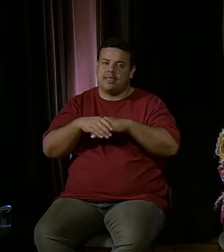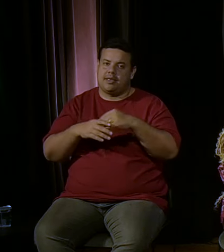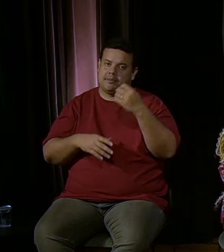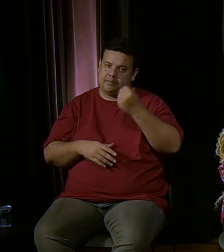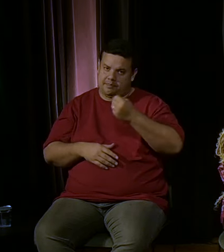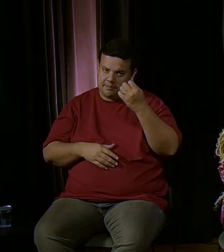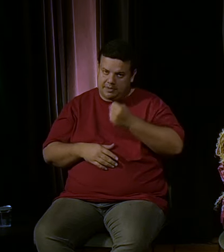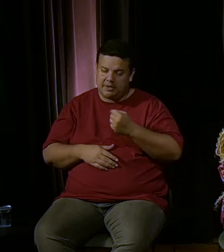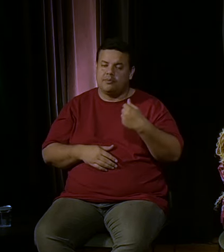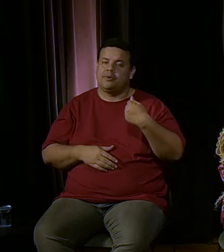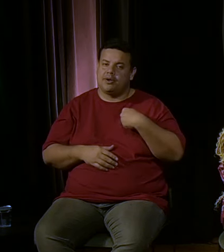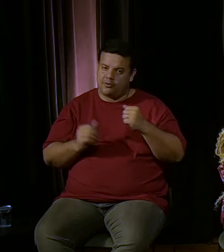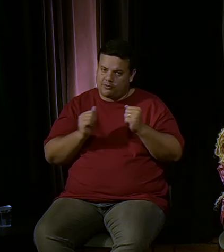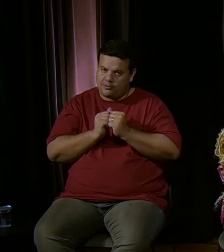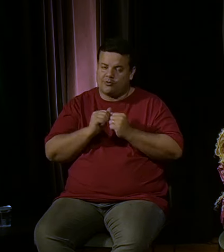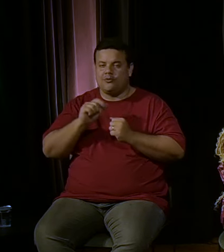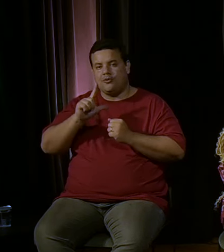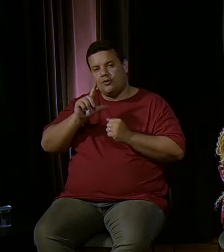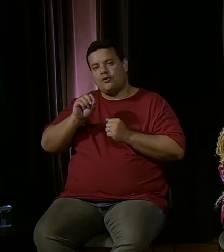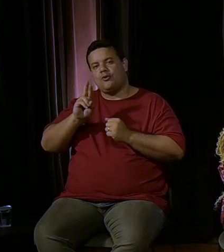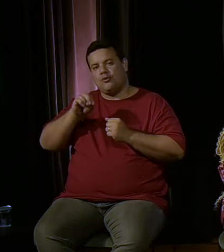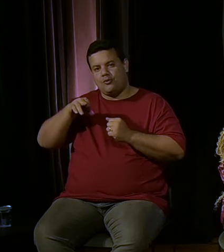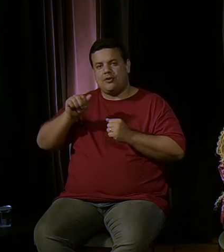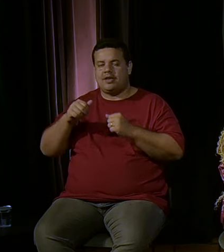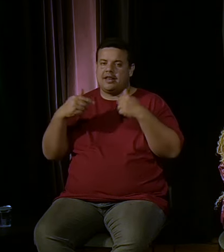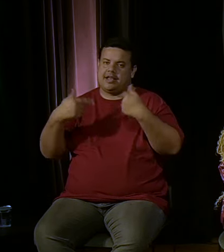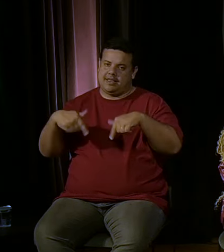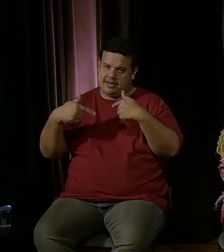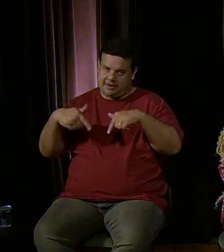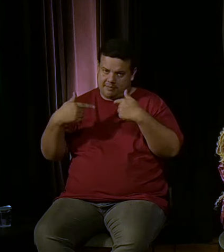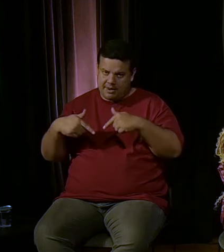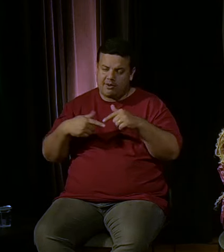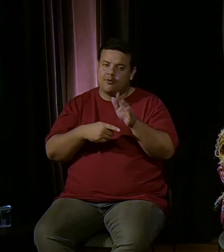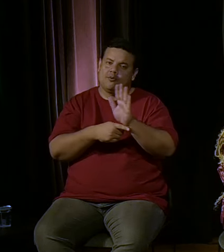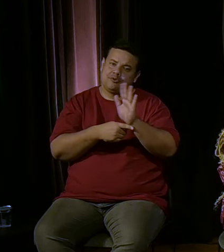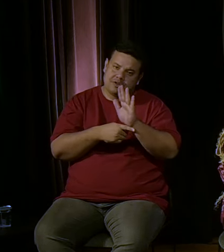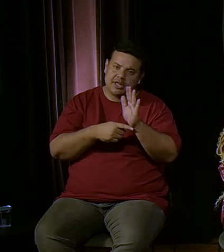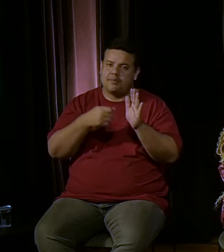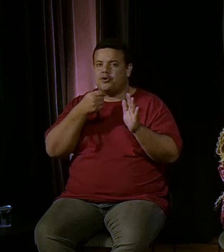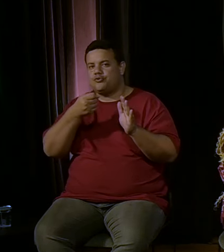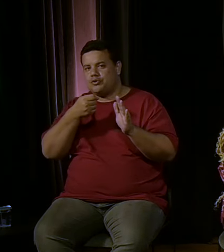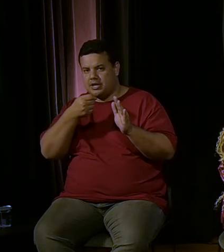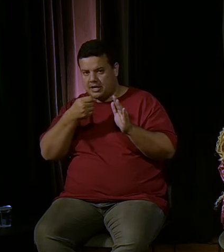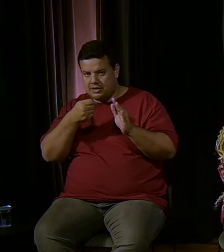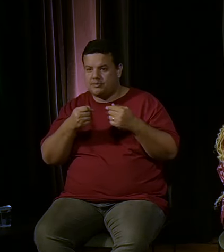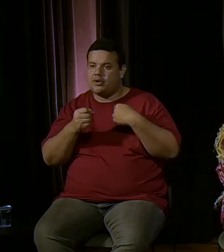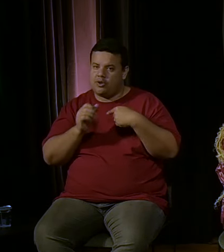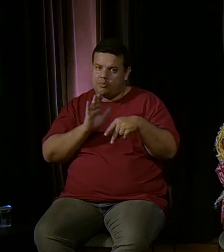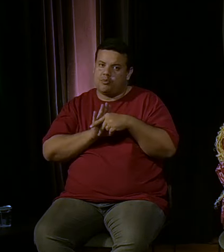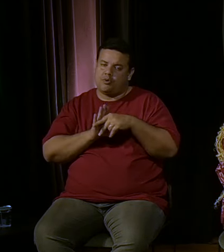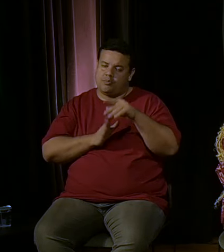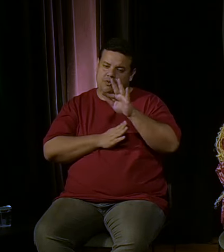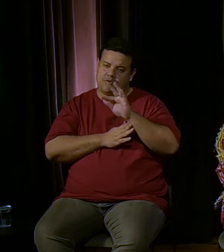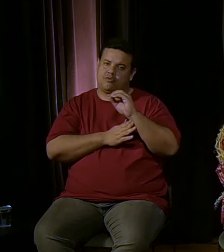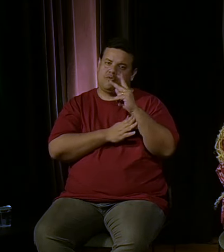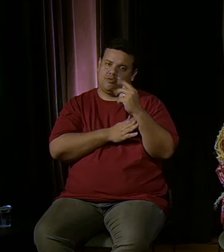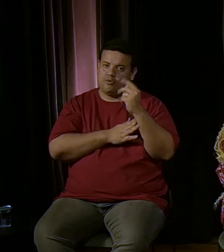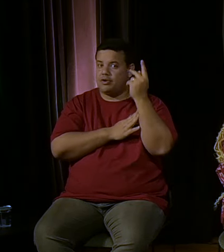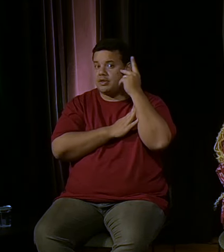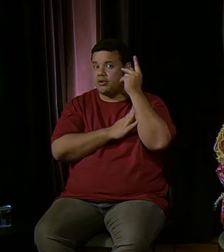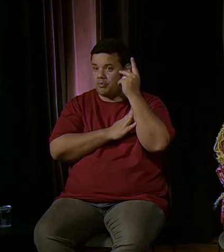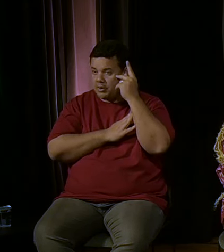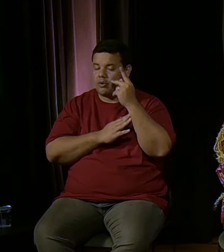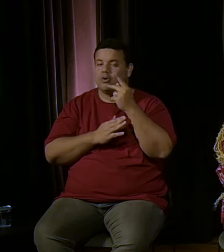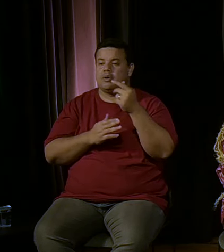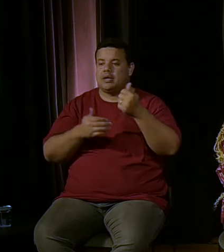em determinações, junto com a Lorena. Estou localizado bem nesse limiar entre o cinema e o jornalismo. Sou repórter da Folha de São Paulo, mas também crítico e curador